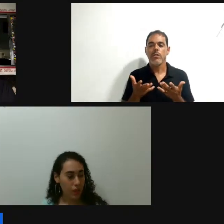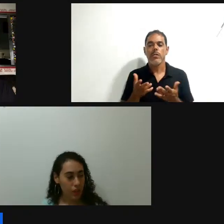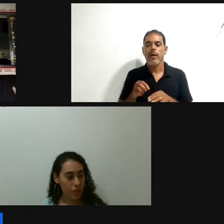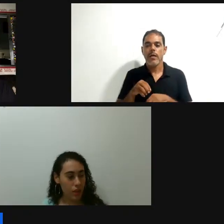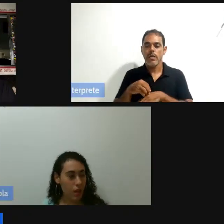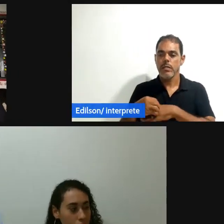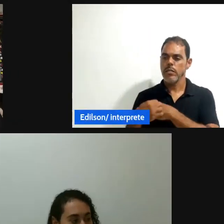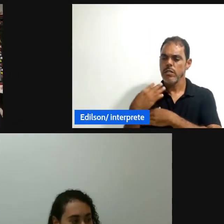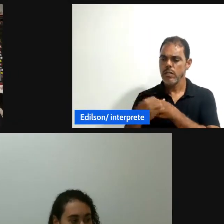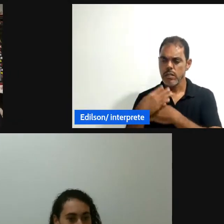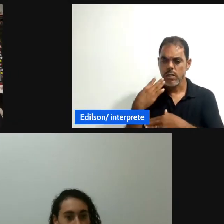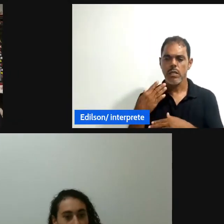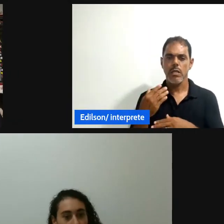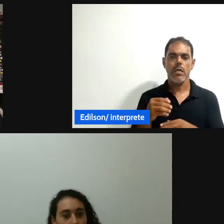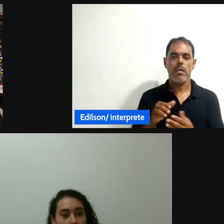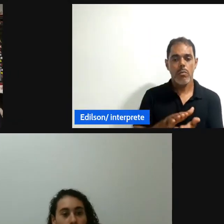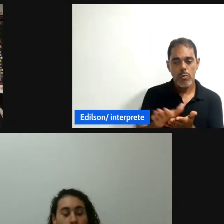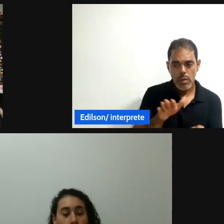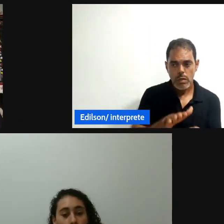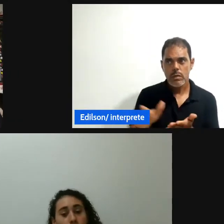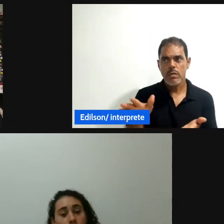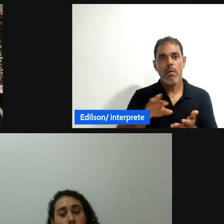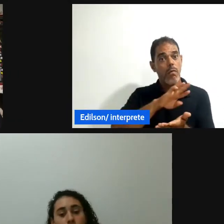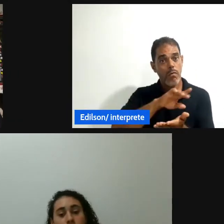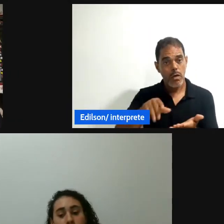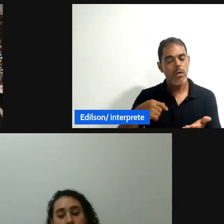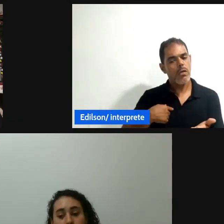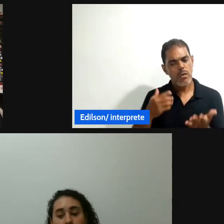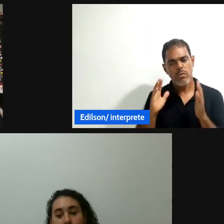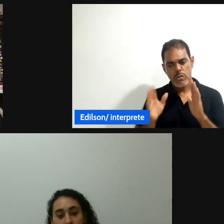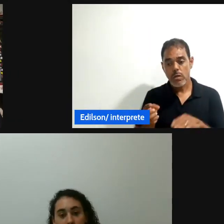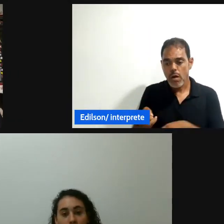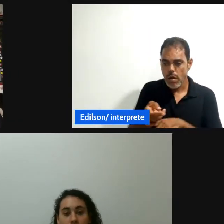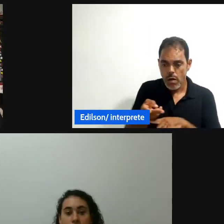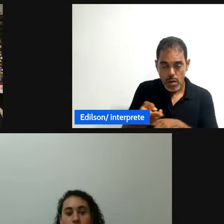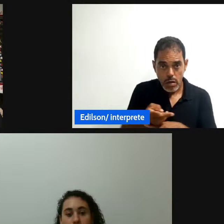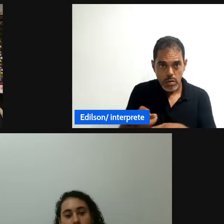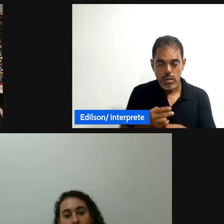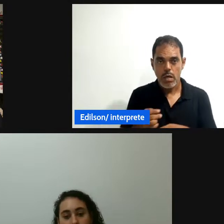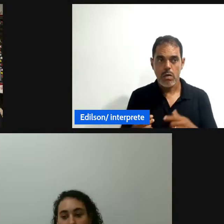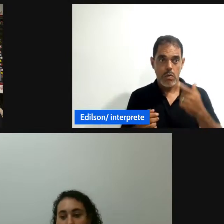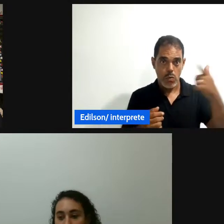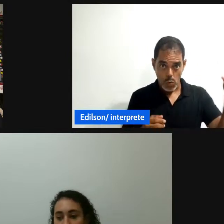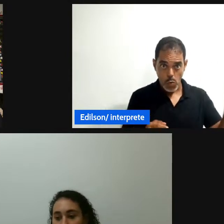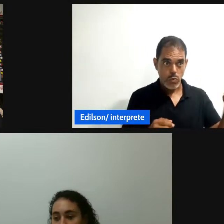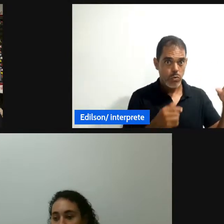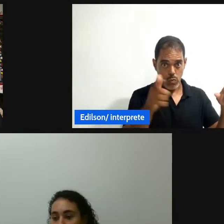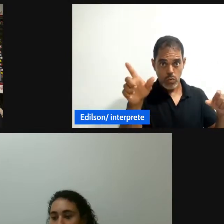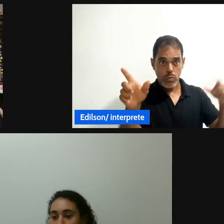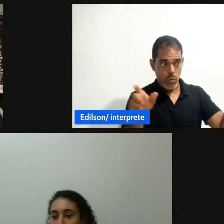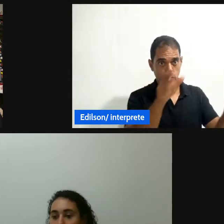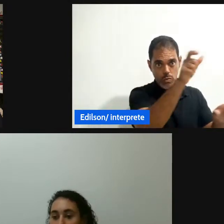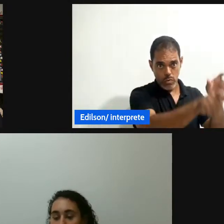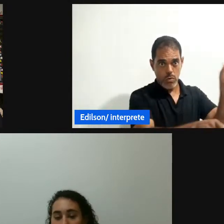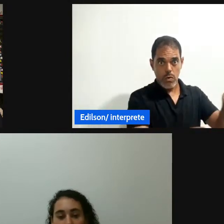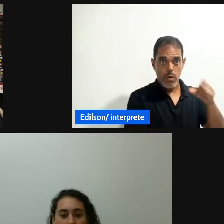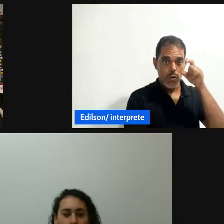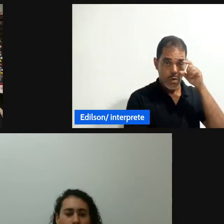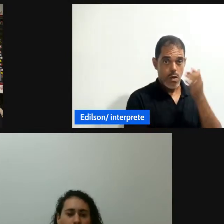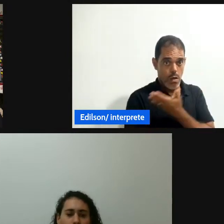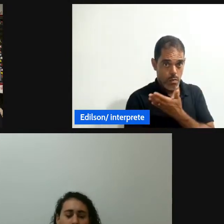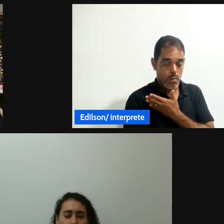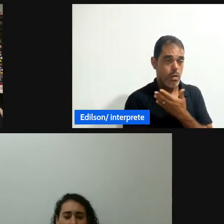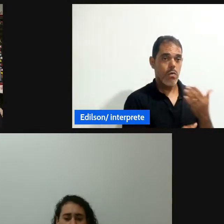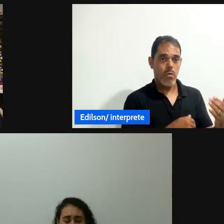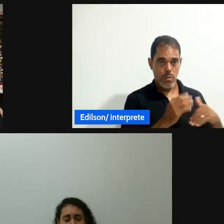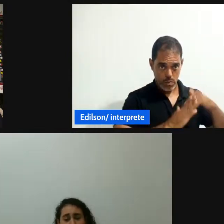da publicação também, com outros mangakas. No caso, eu sempre tento.